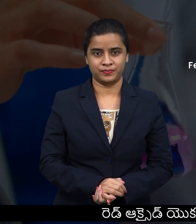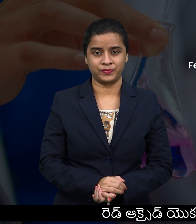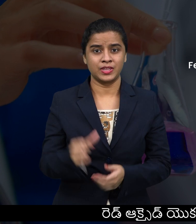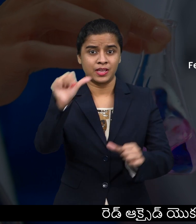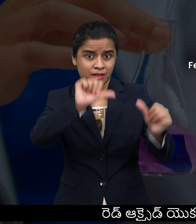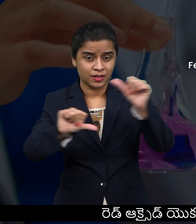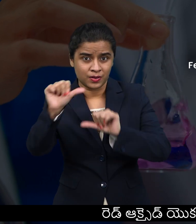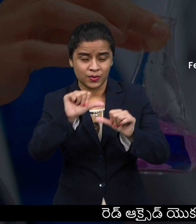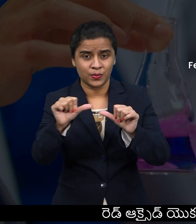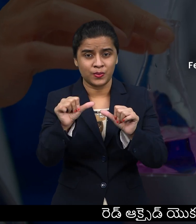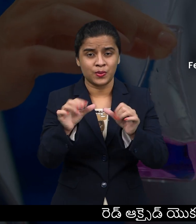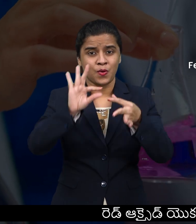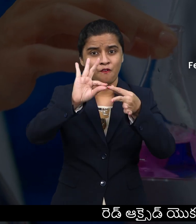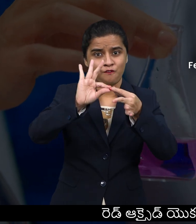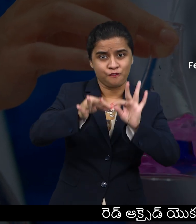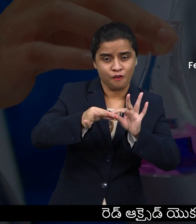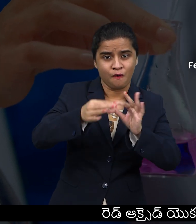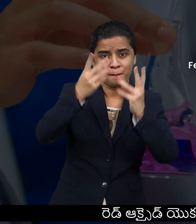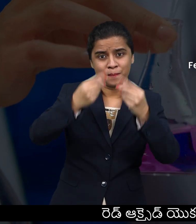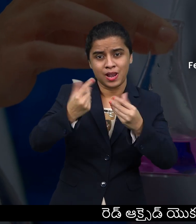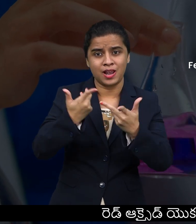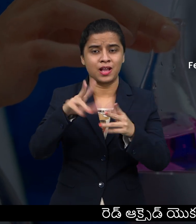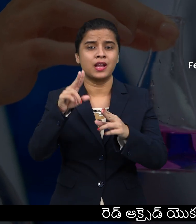రెడ్ ఆక్సైడ్ యొక్క రసాయన సూత్రం